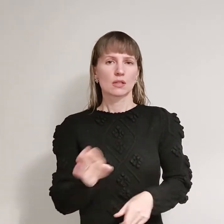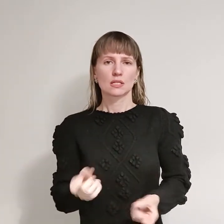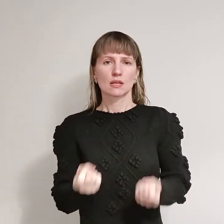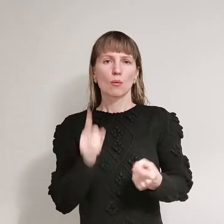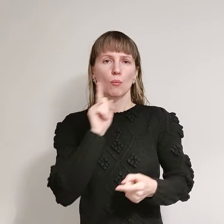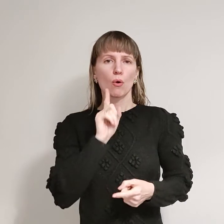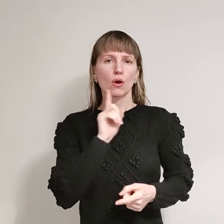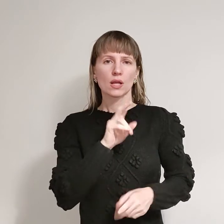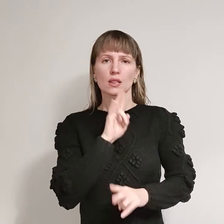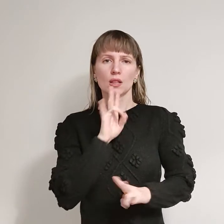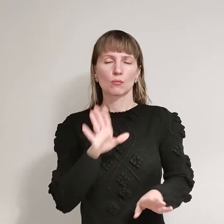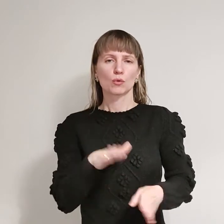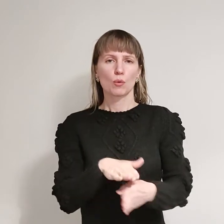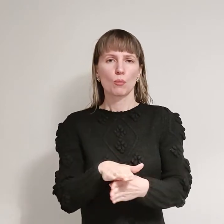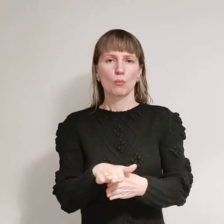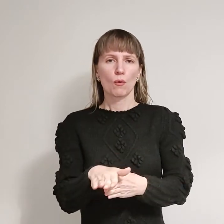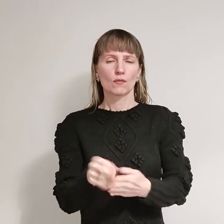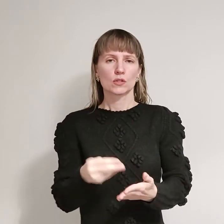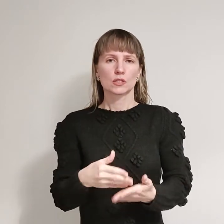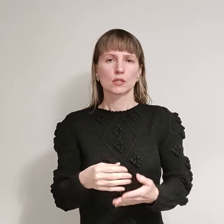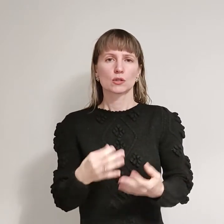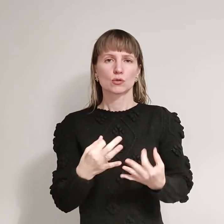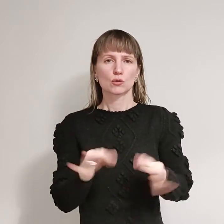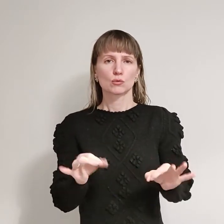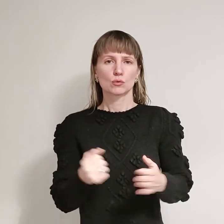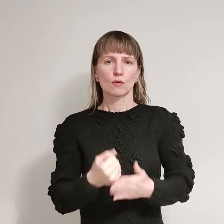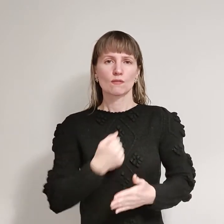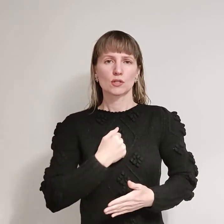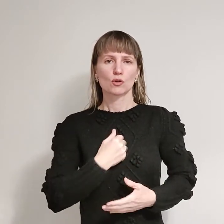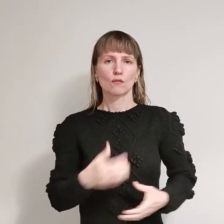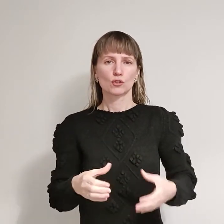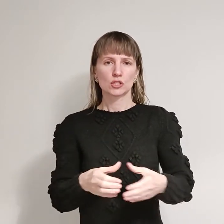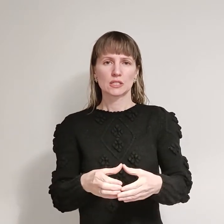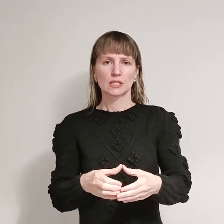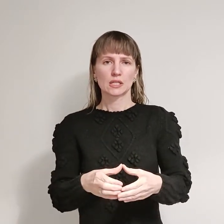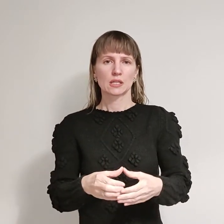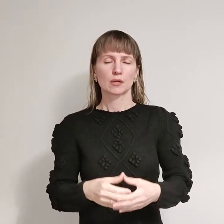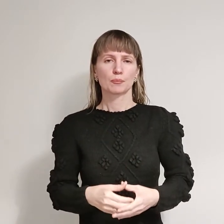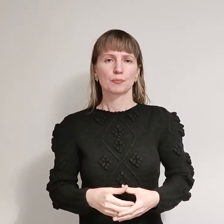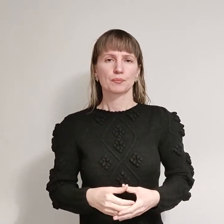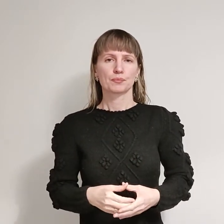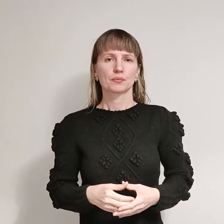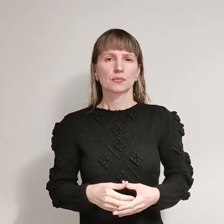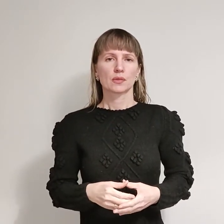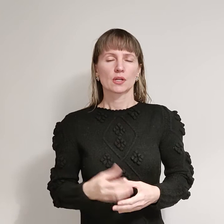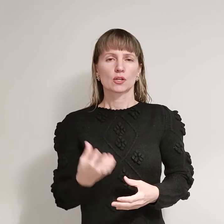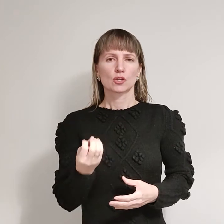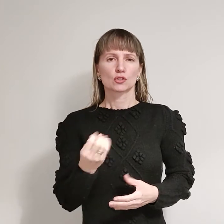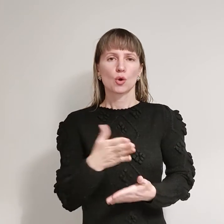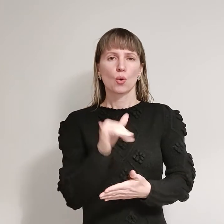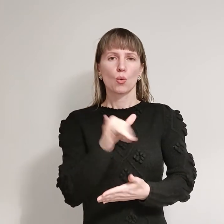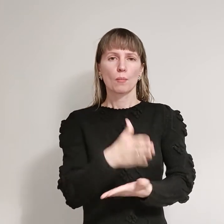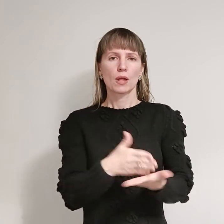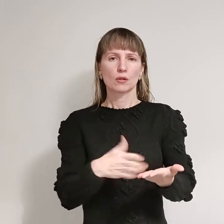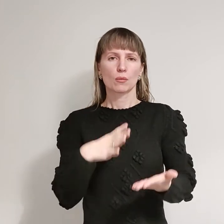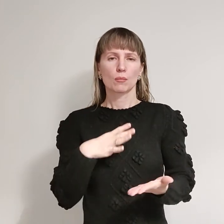буде повноцінного доступу до військової частини. Окрім цього, у Мелітополі була зібрана